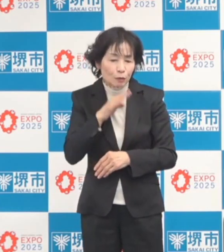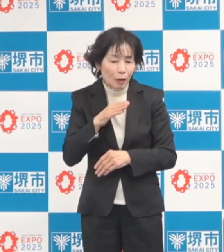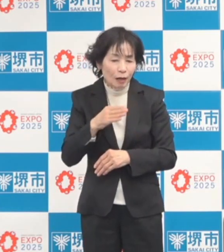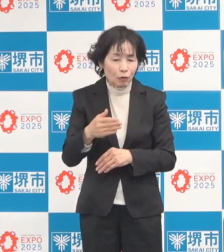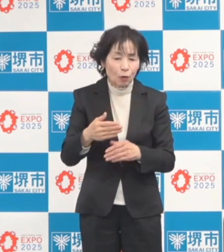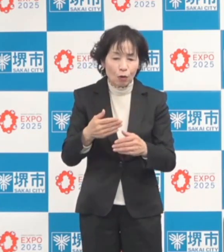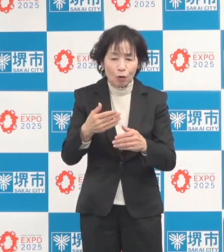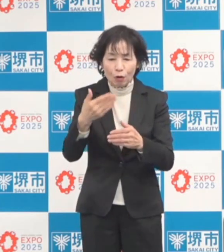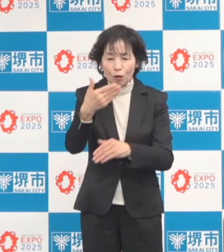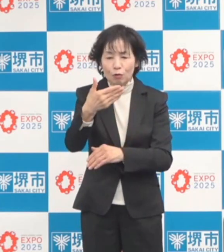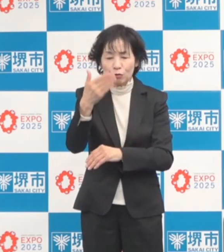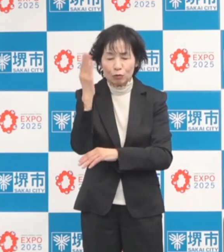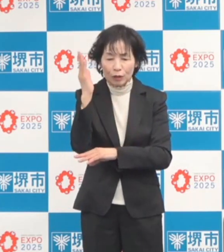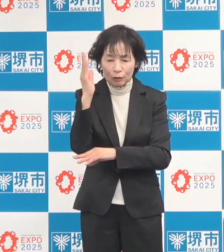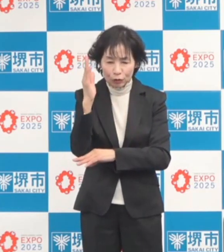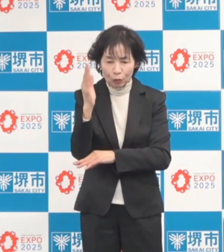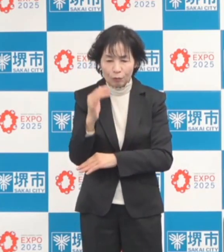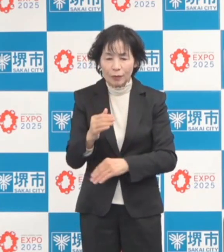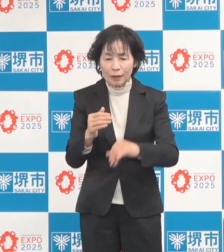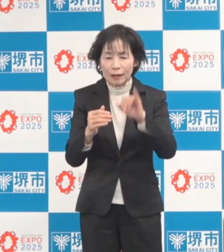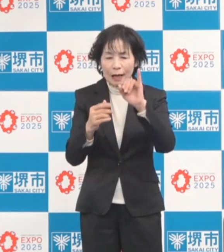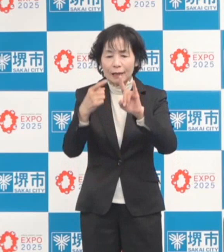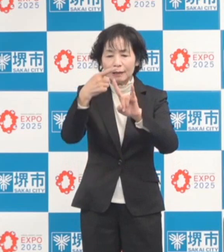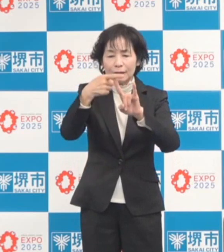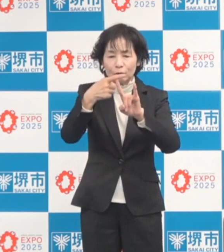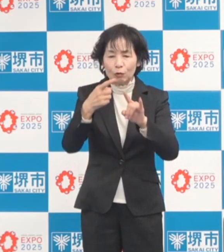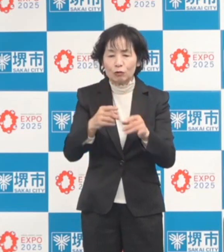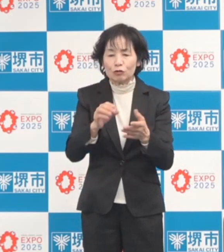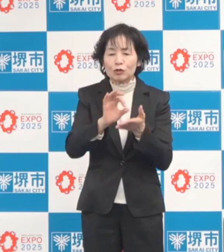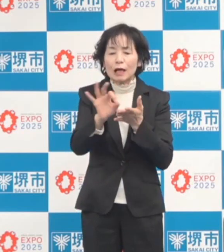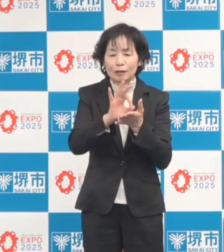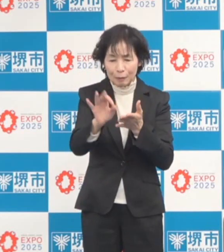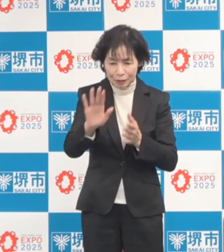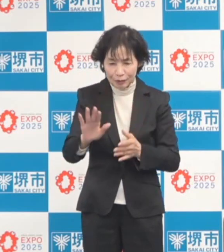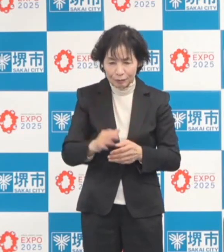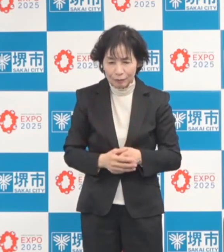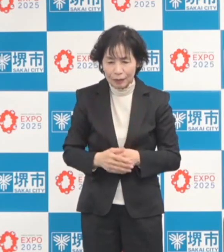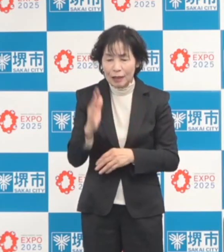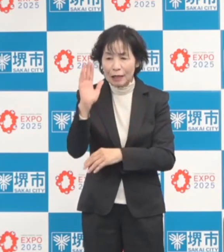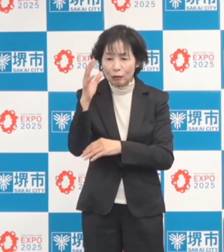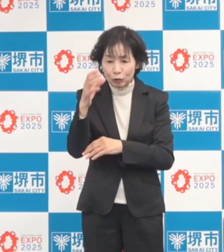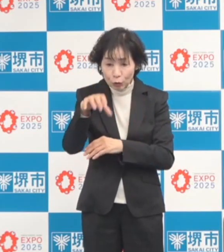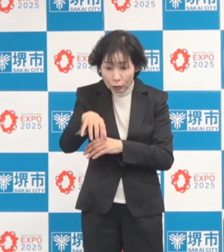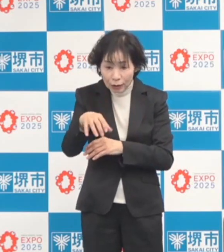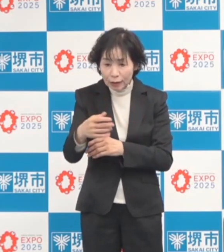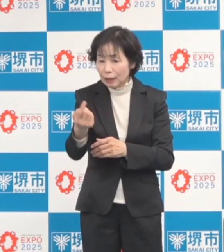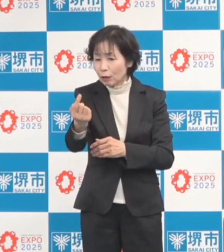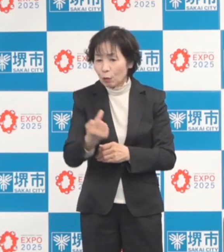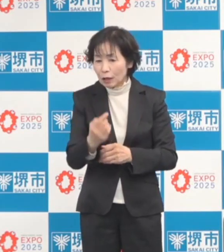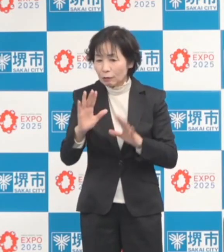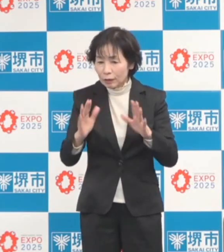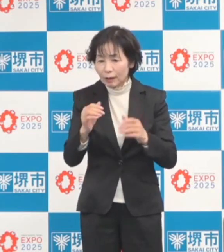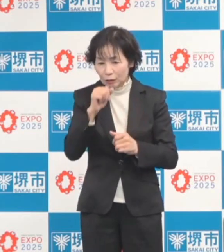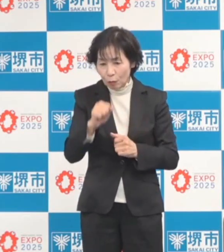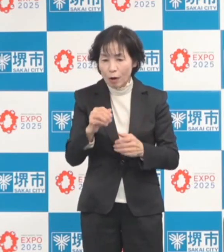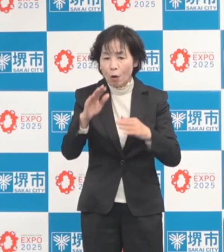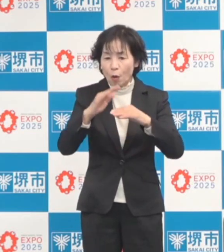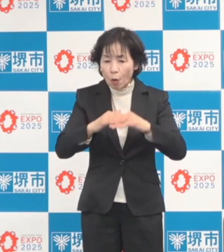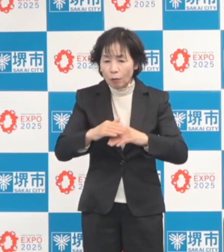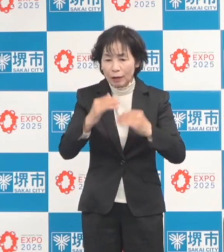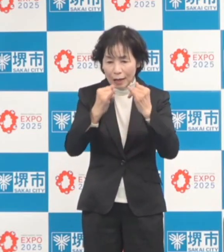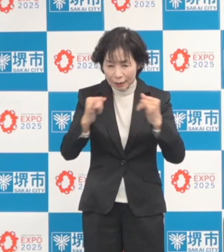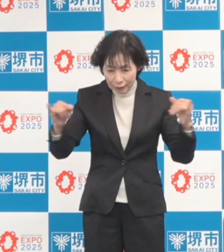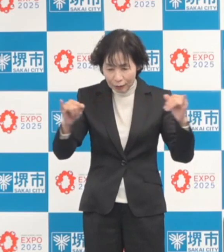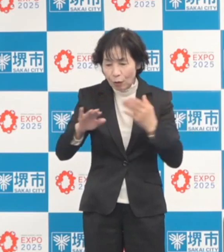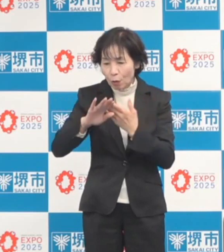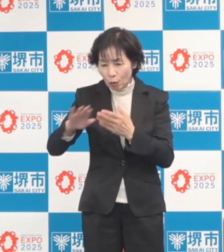的に ICT の活用を行っていますが、役所にお越しいただかなくてもいい方はもうオンラインであったり他の手法を